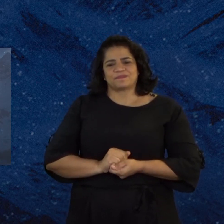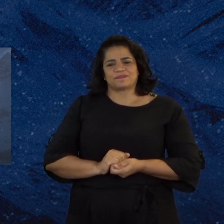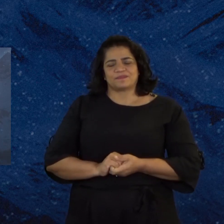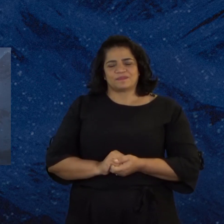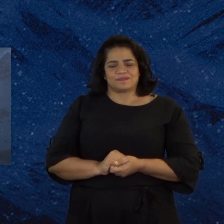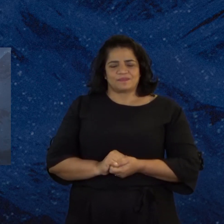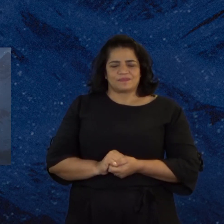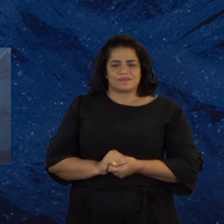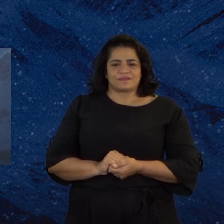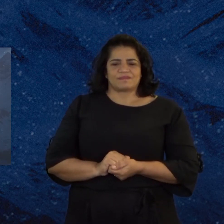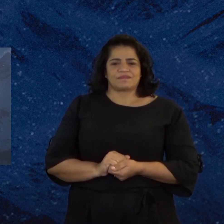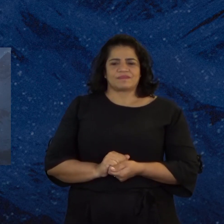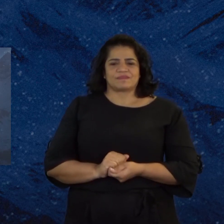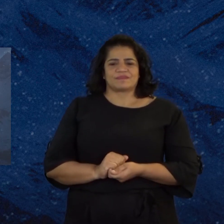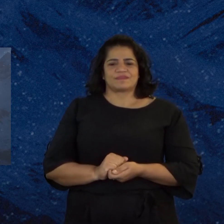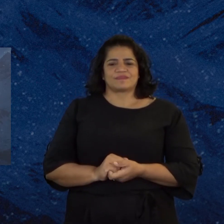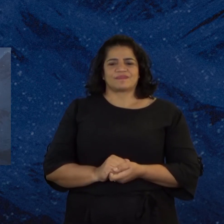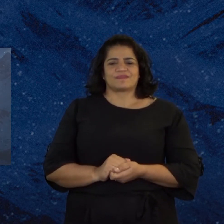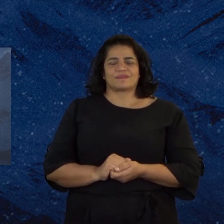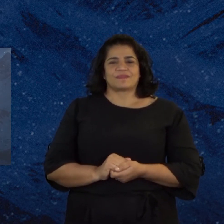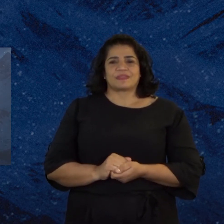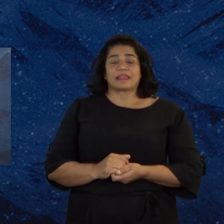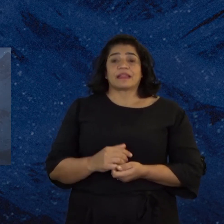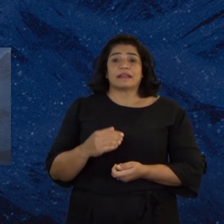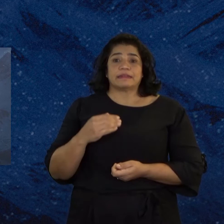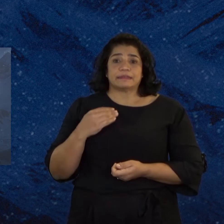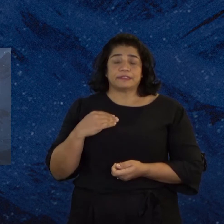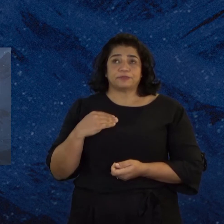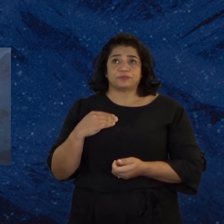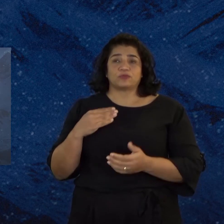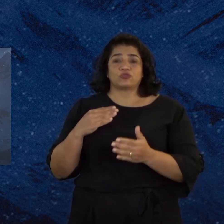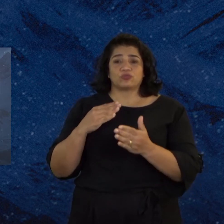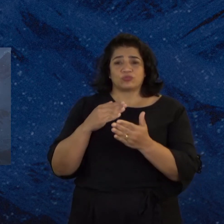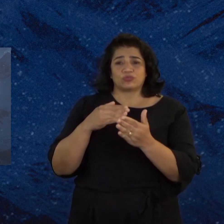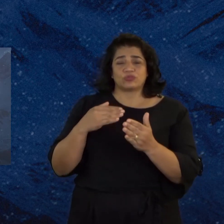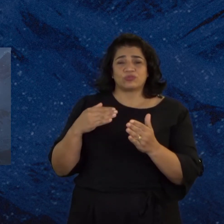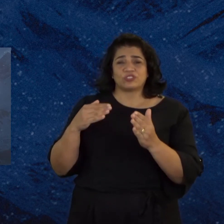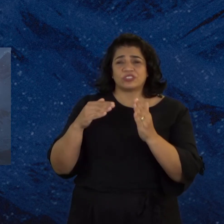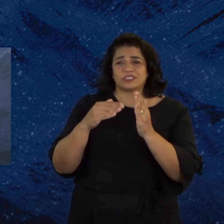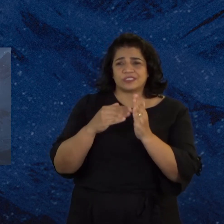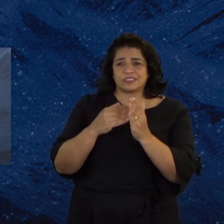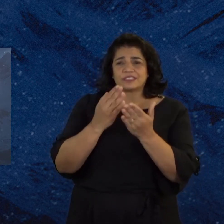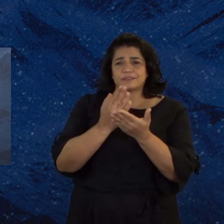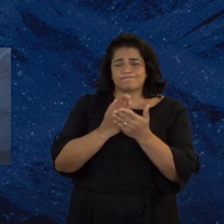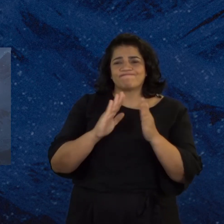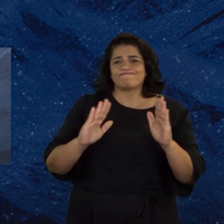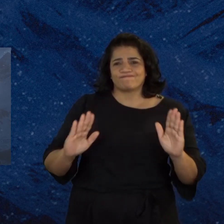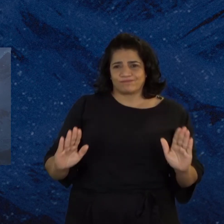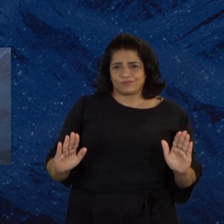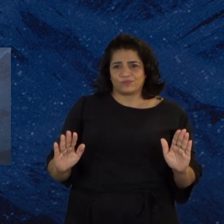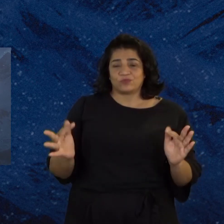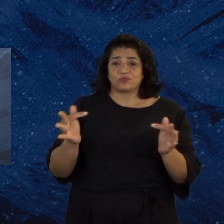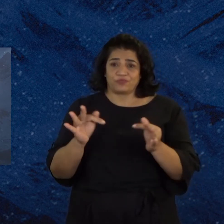Eu não... Já estou chegando aqui no meu tempo final e...